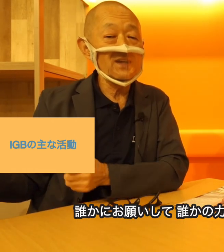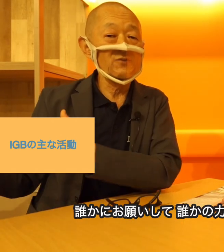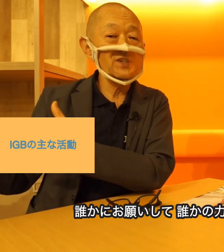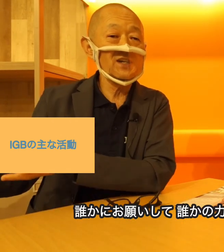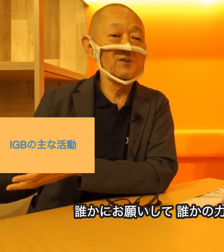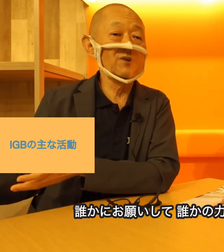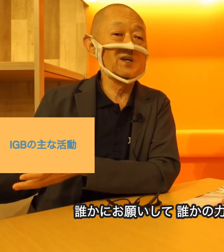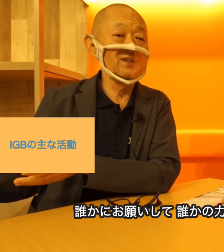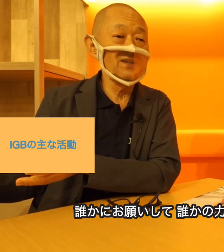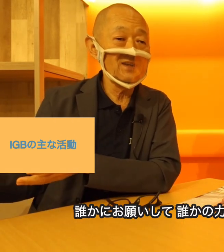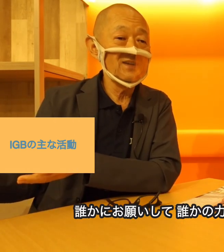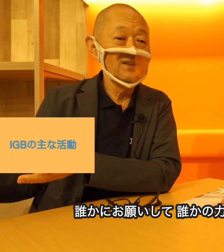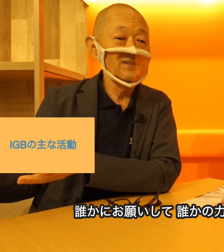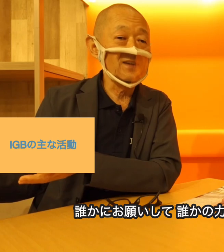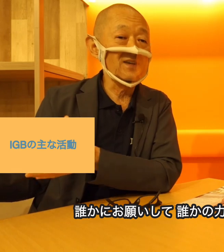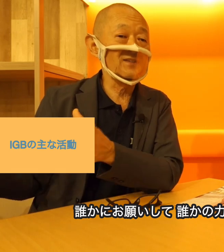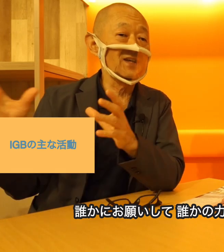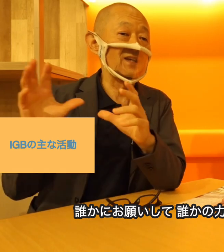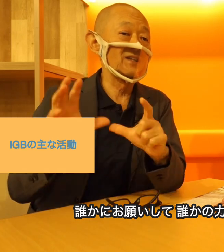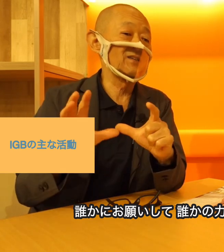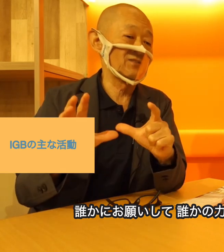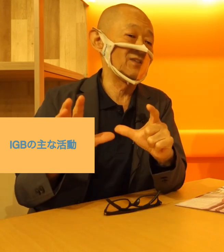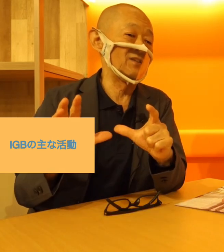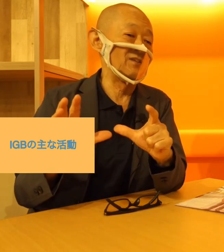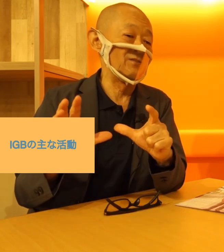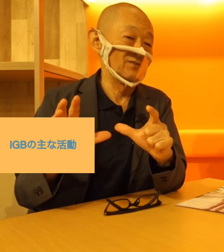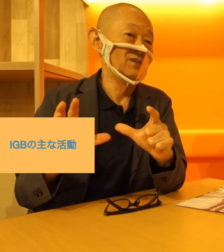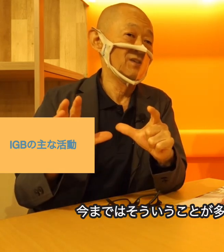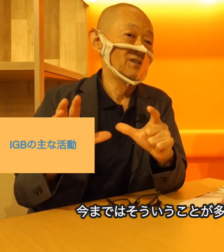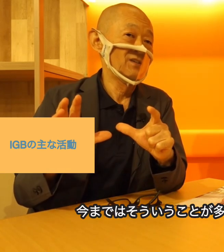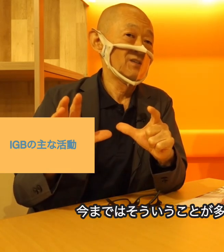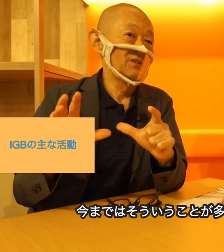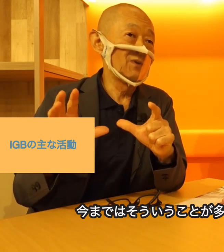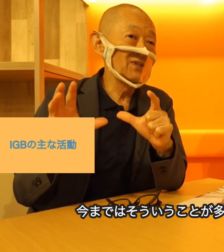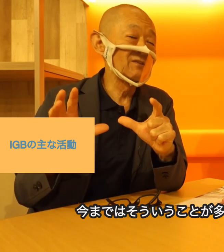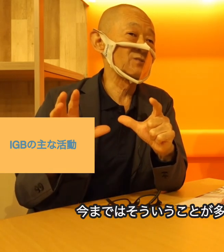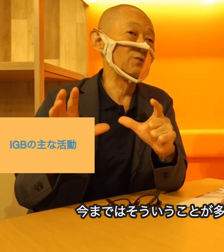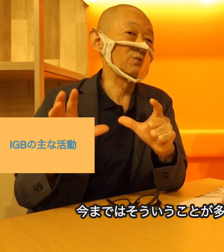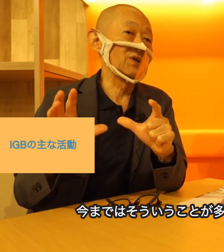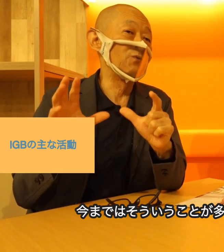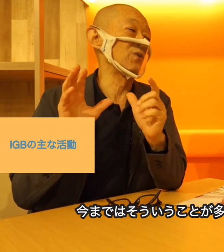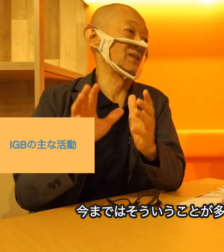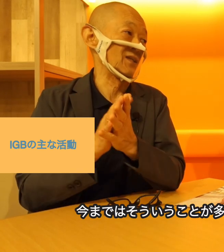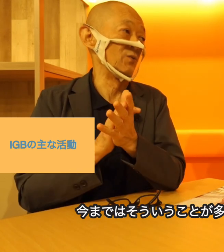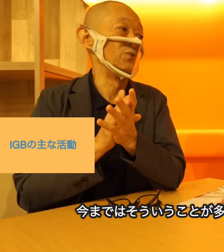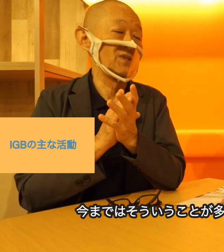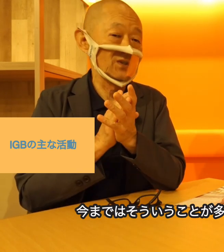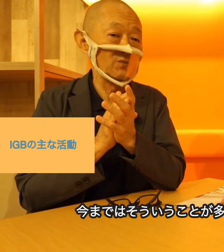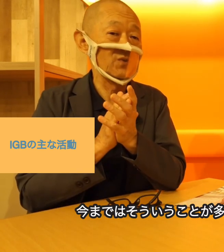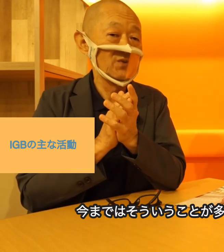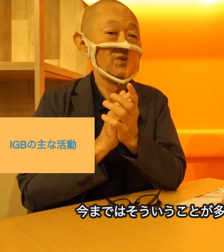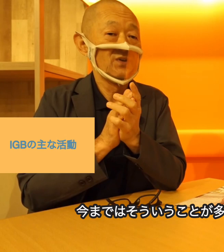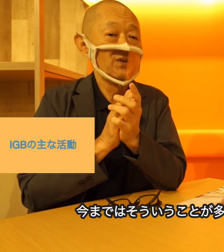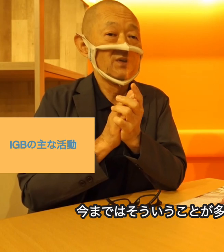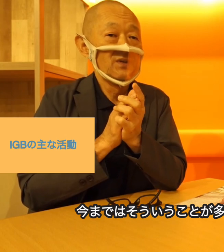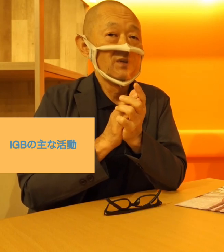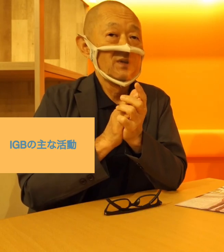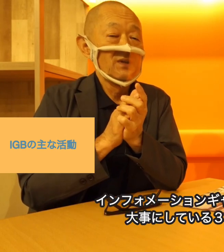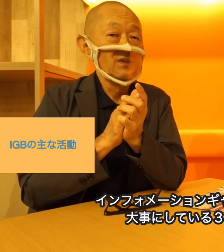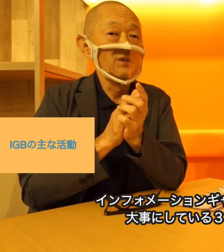の力を借りて生活が成り立つっていう、今まではそういうことが多かったと思うんですけども、インフォ